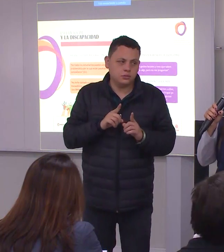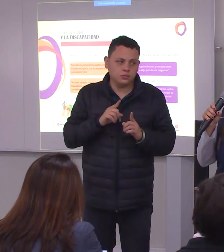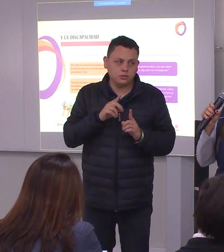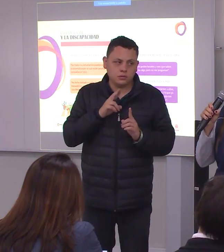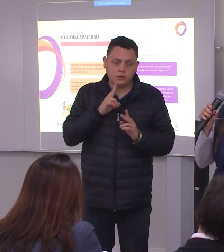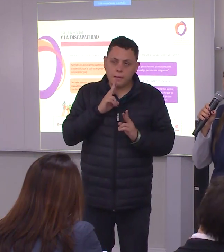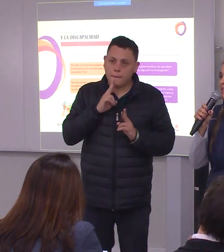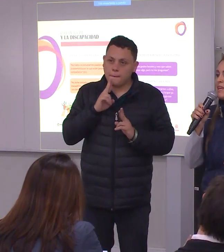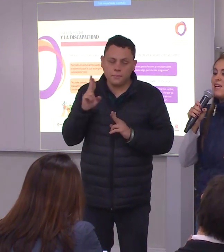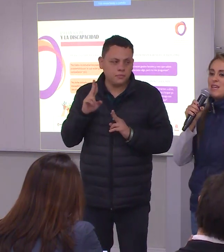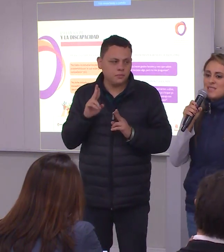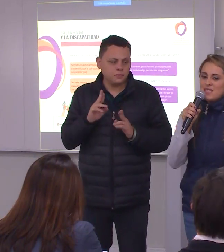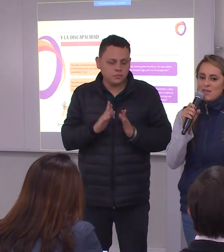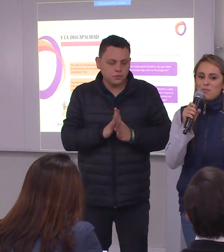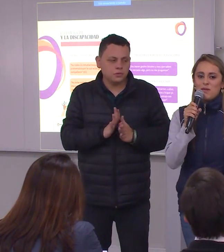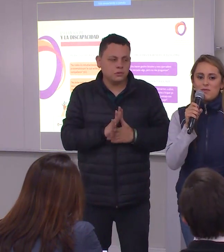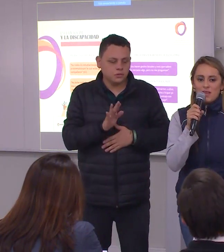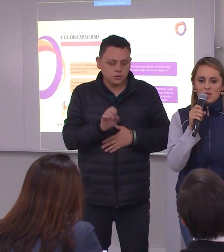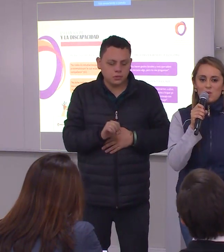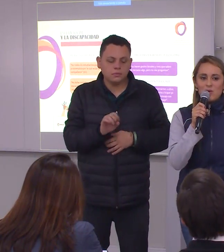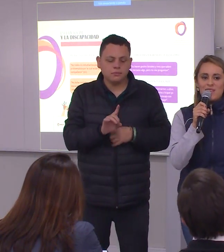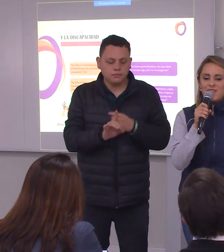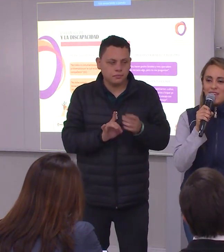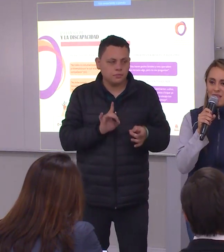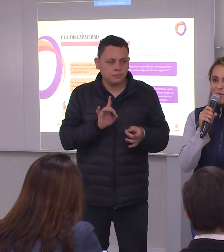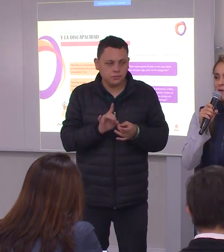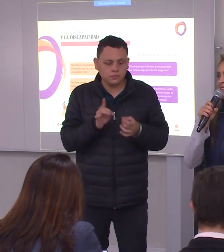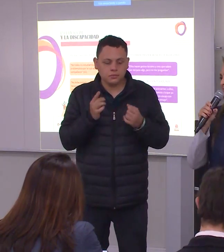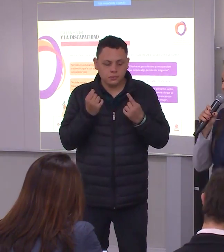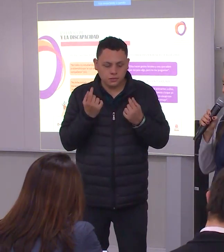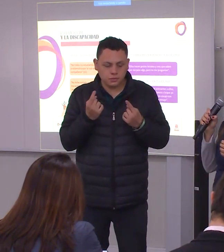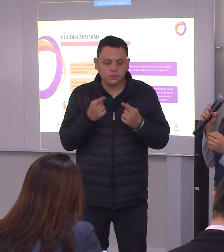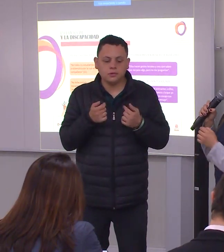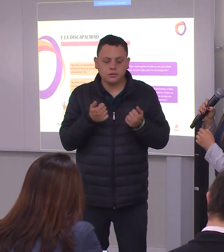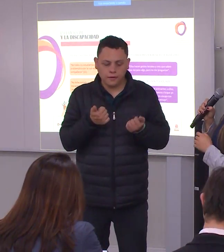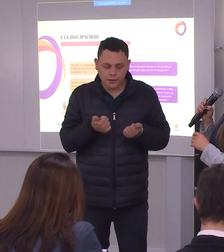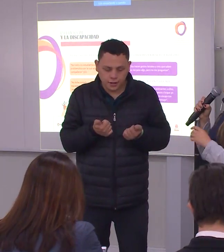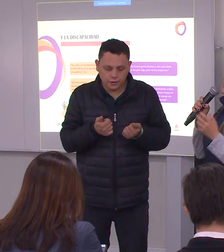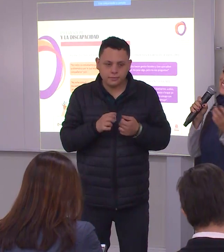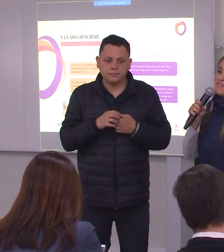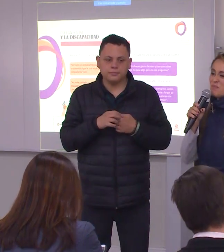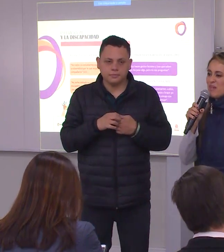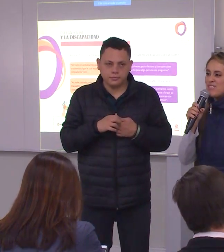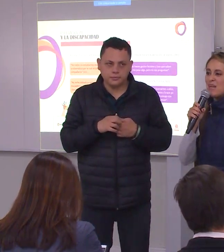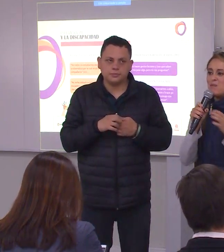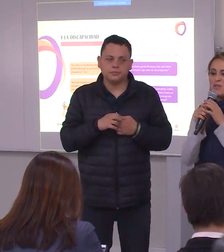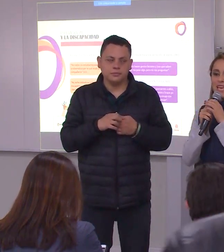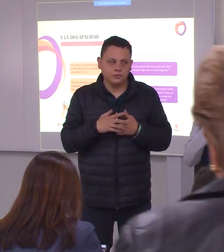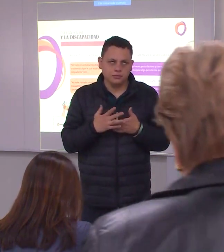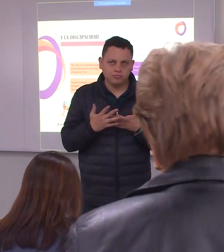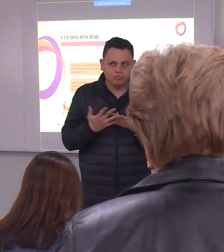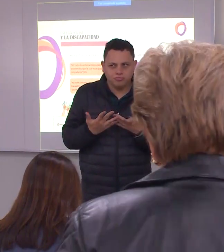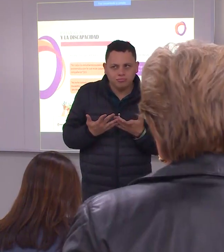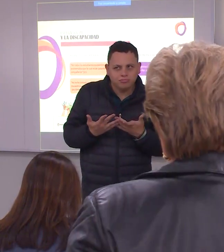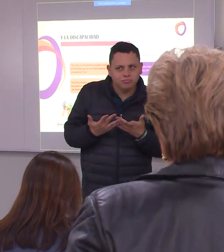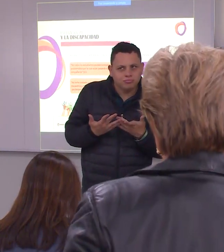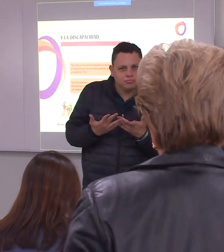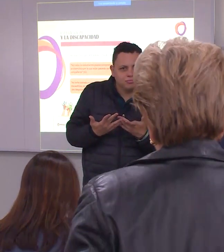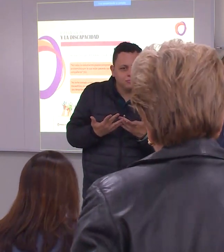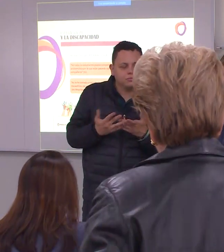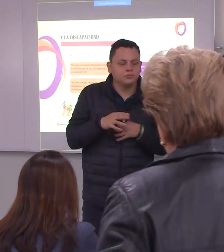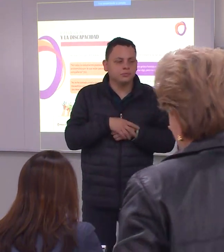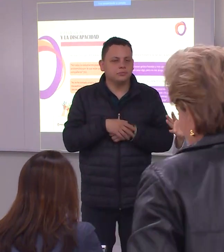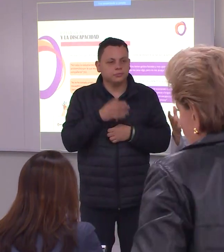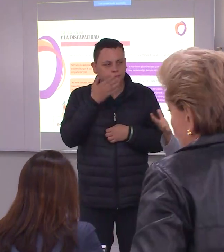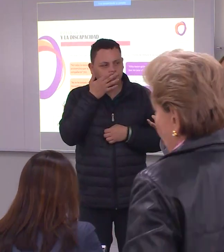yo le trato de contar y me dice sí, perfecto entiendo está bien entonces pues digamos que no y